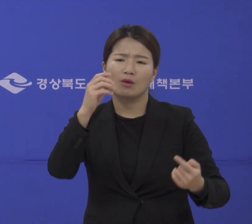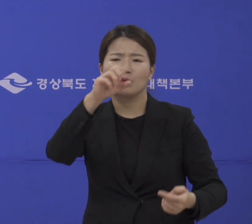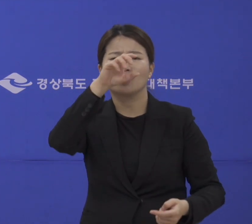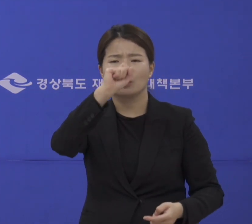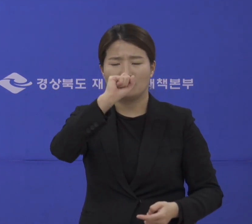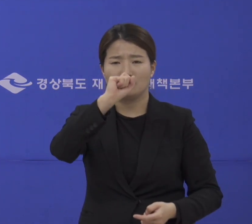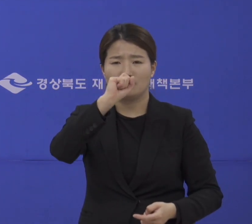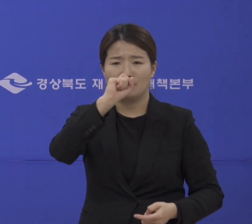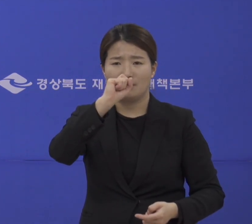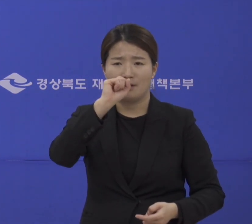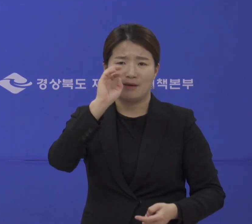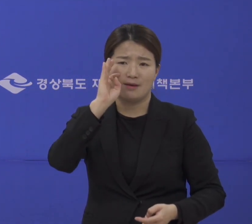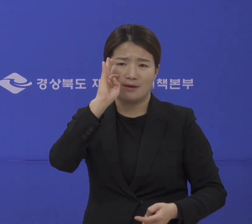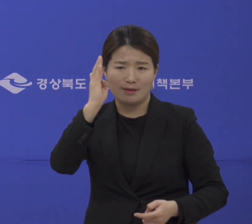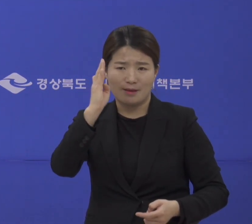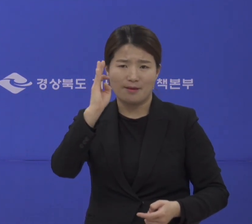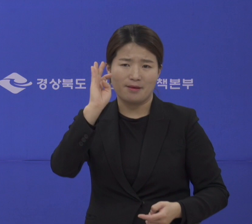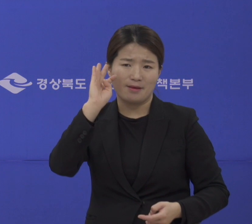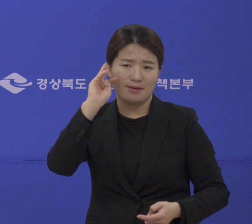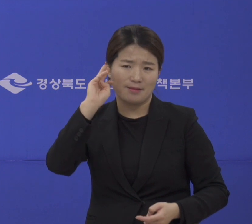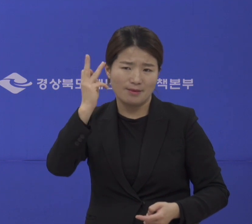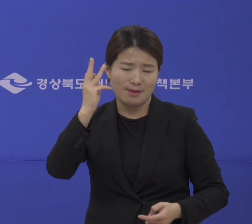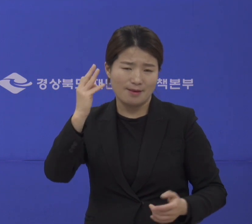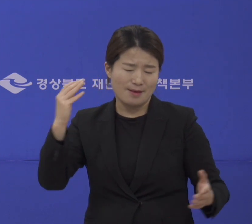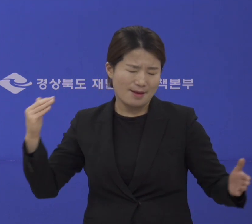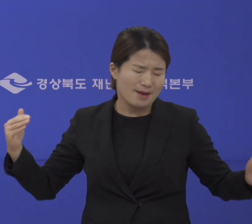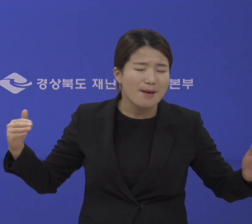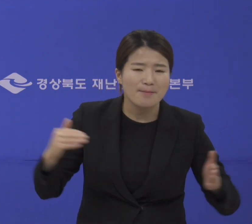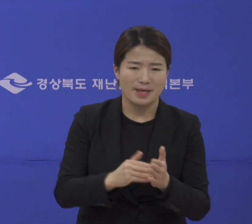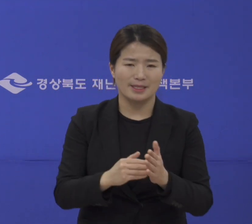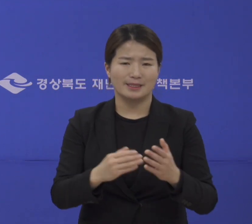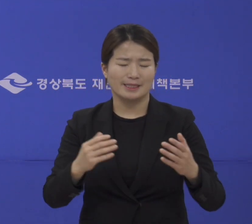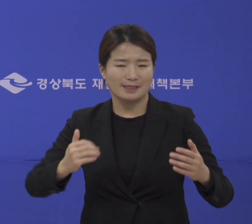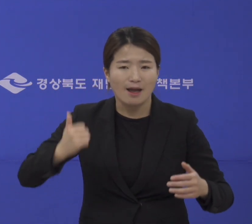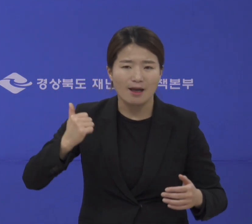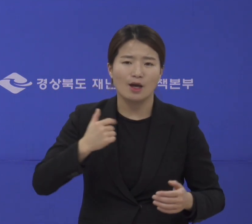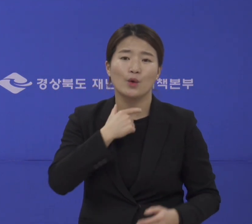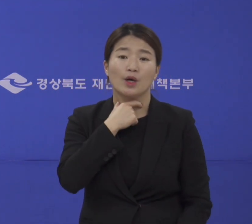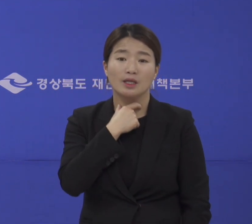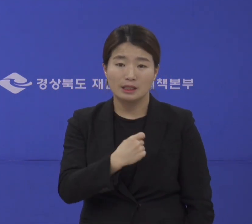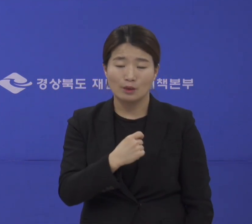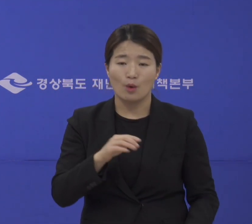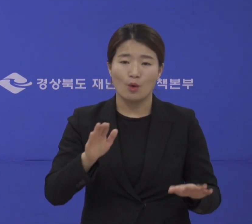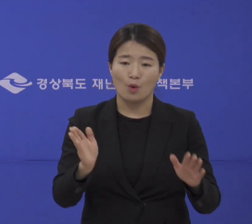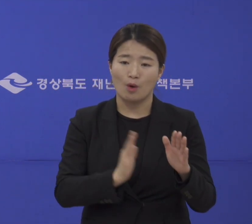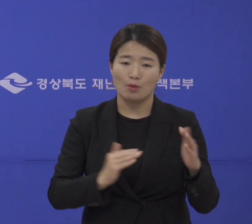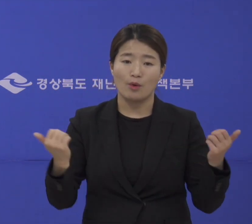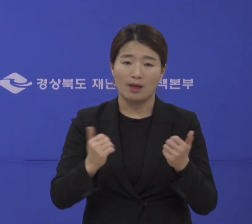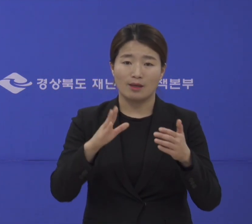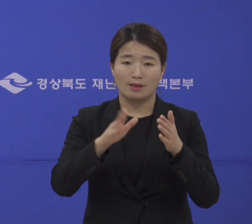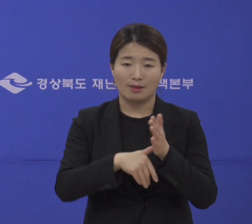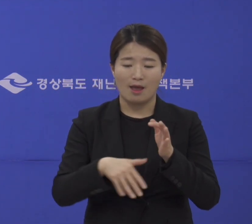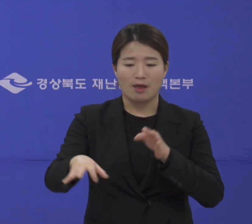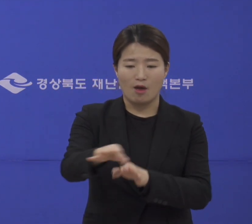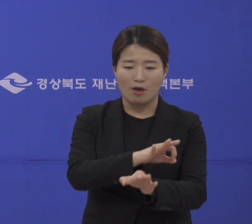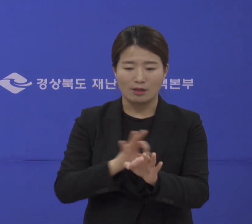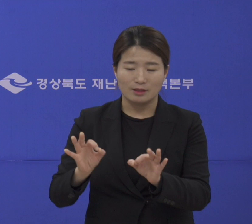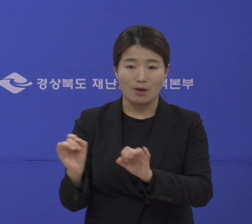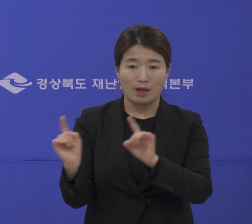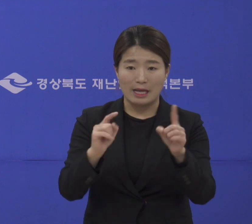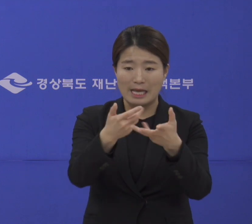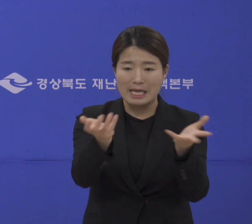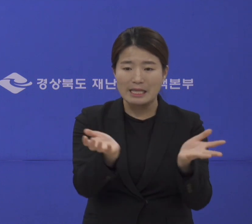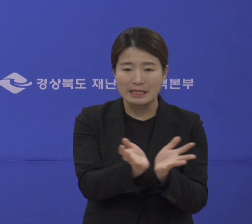끝내자 이런 마음을 가지고 말씀드리고, 오늘 우리 간부회의시 경제활력 TF팀을